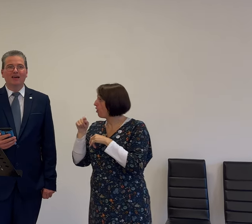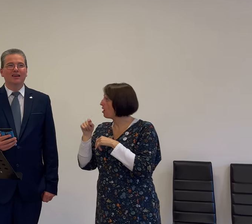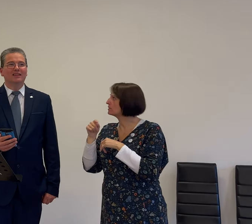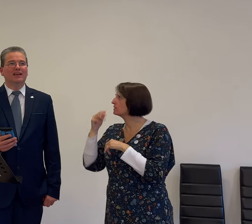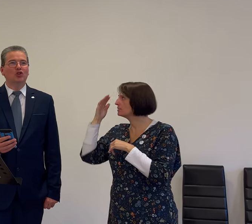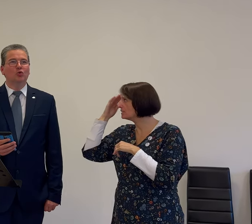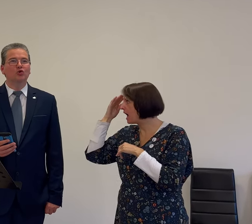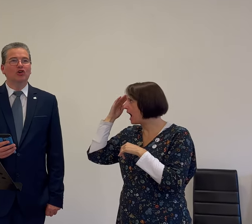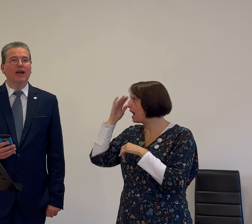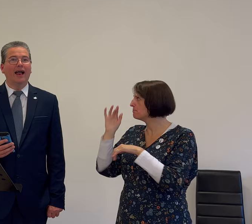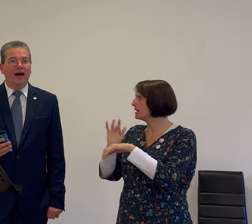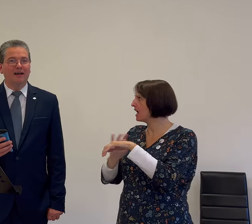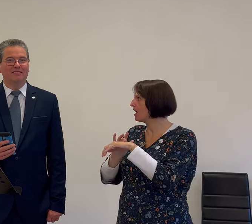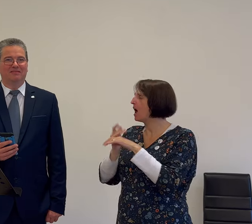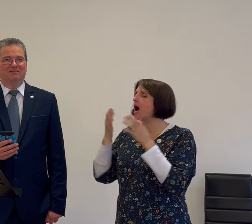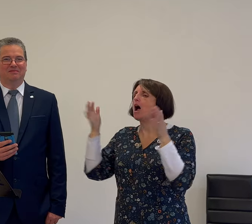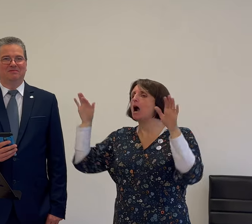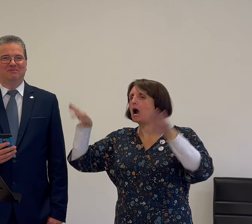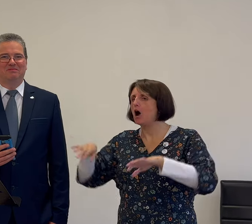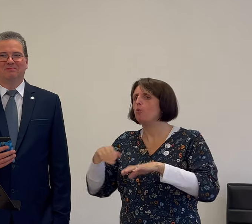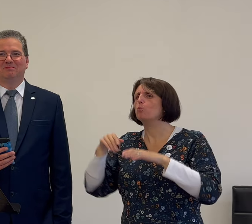známé, tak je to údolí Ela.